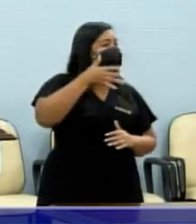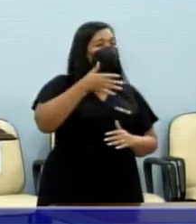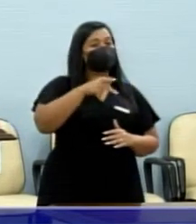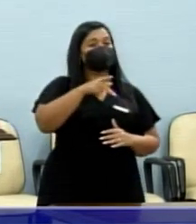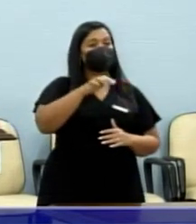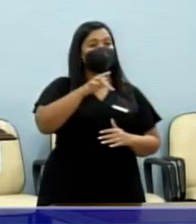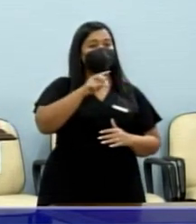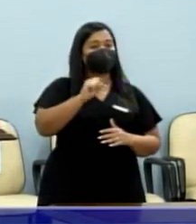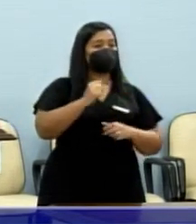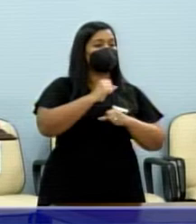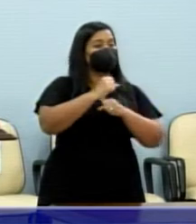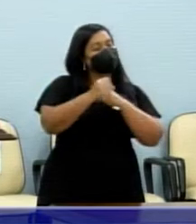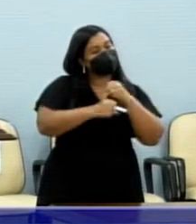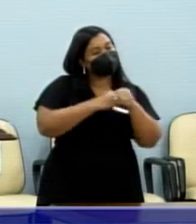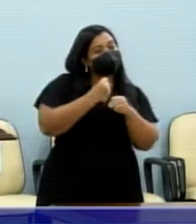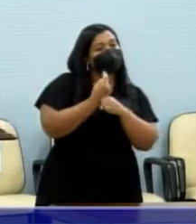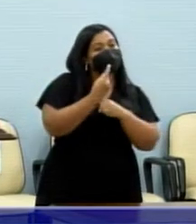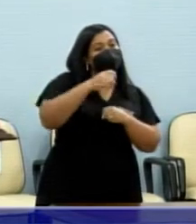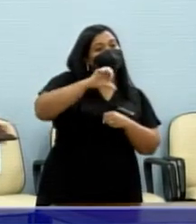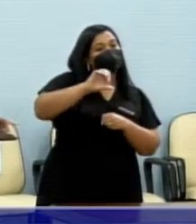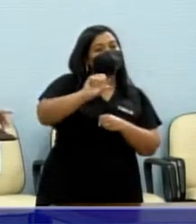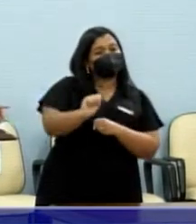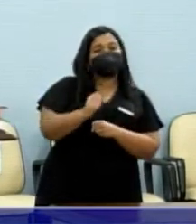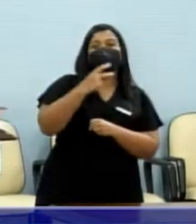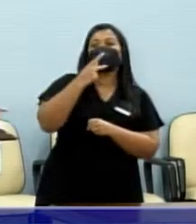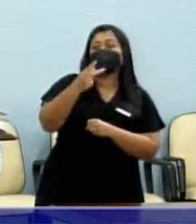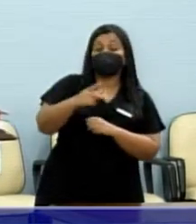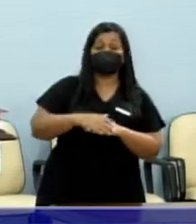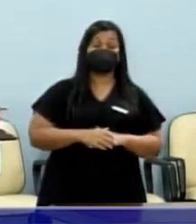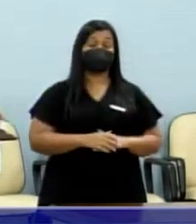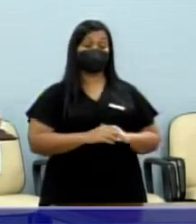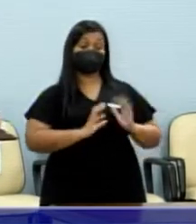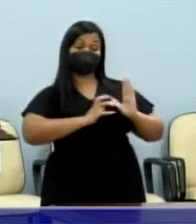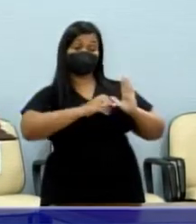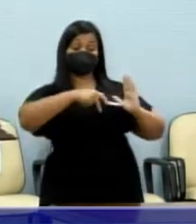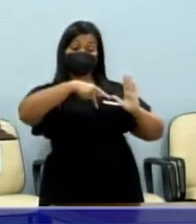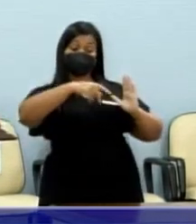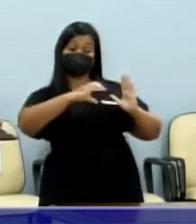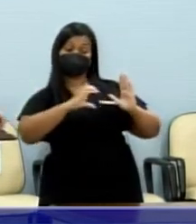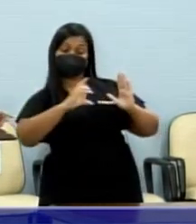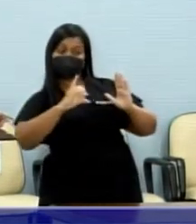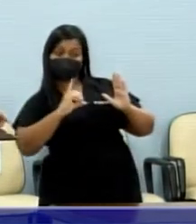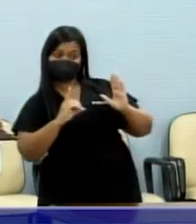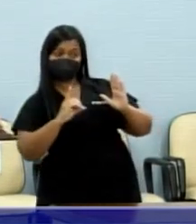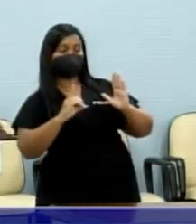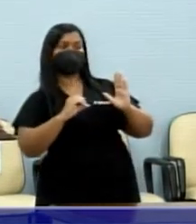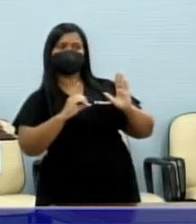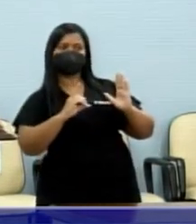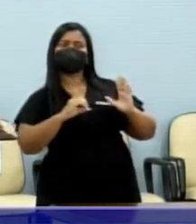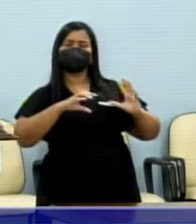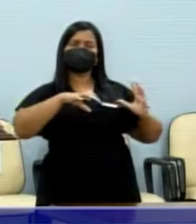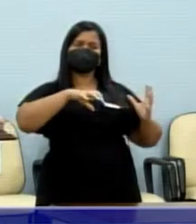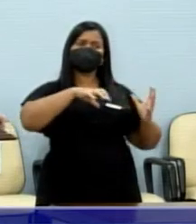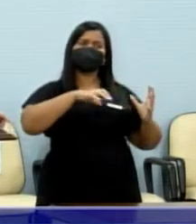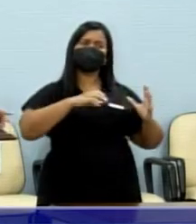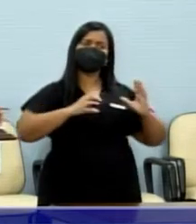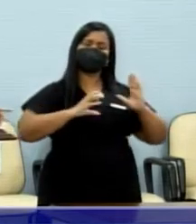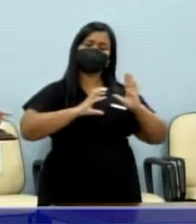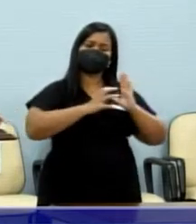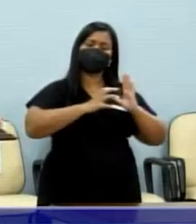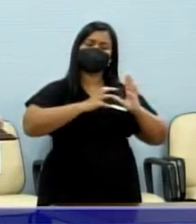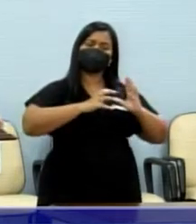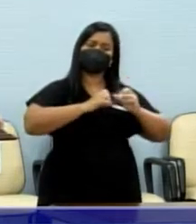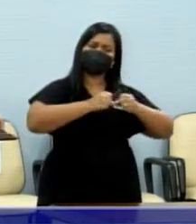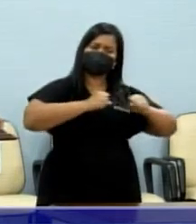só o finalzinho do poema dele, ele dizia assim: o PCB não se tornou o maior partido do Ocidente, nem mesmo do Brasil. Mas quem